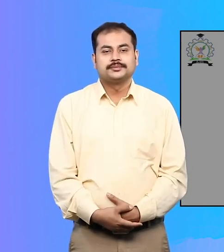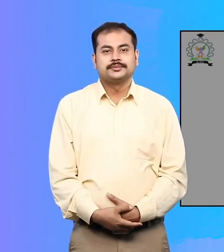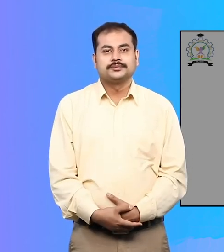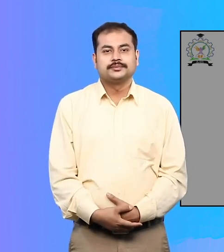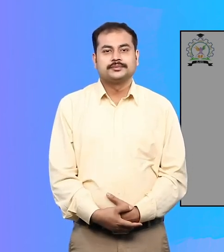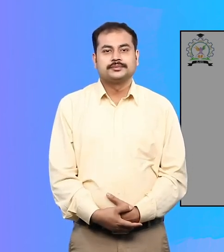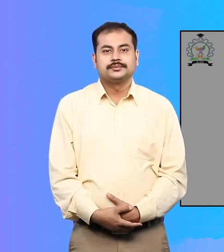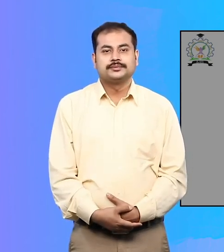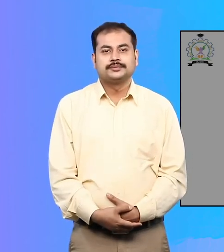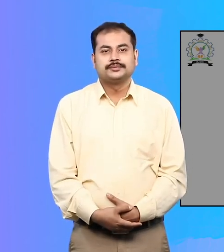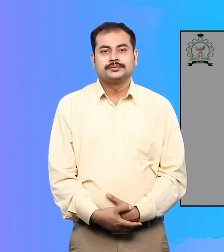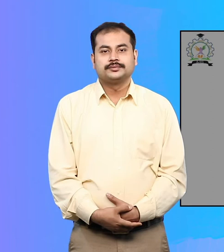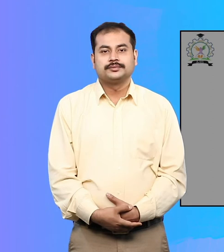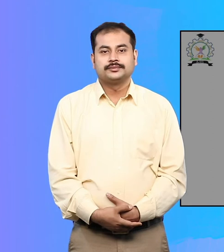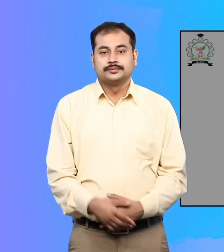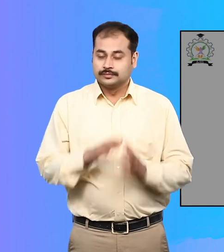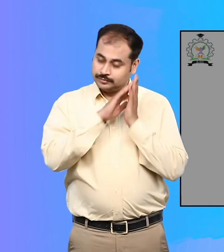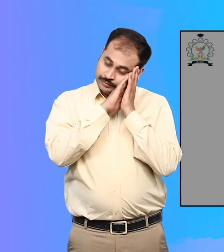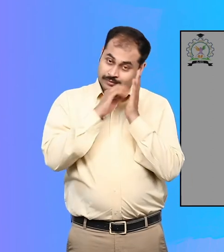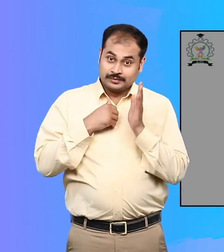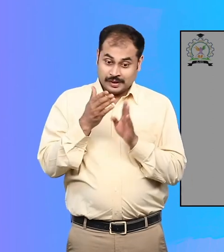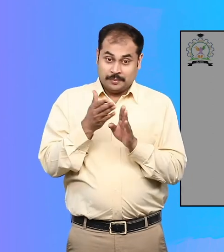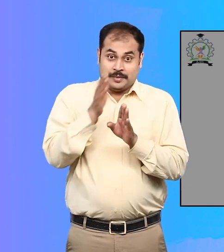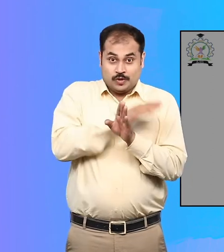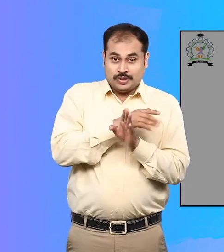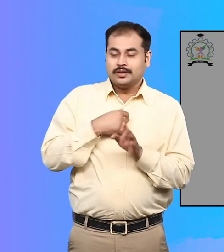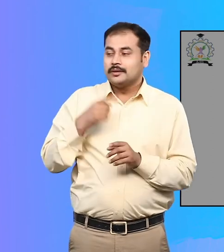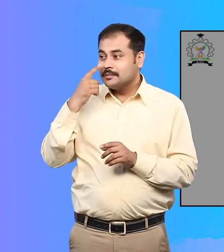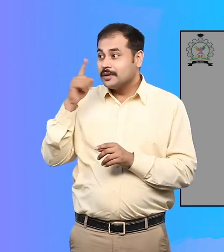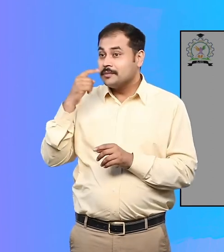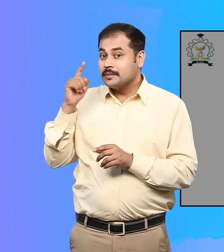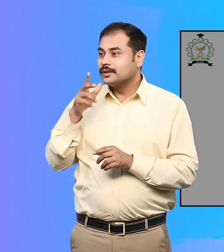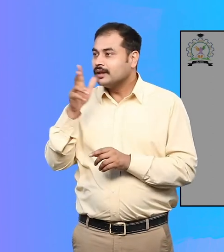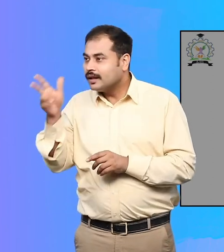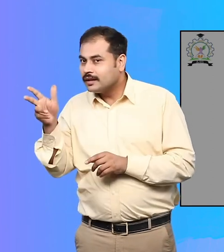किया जा सकता है। सोने से पहले माता-पिता का अभिवादन